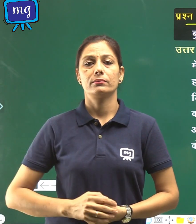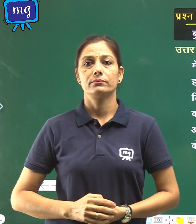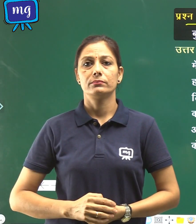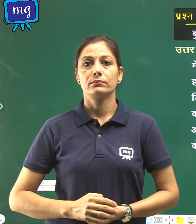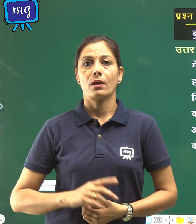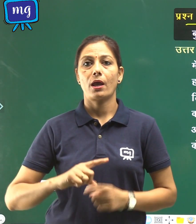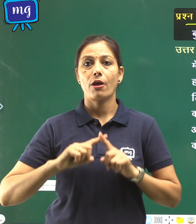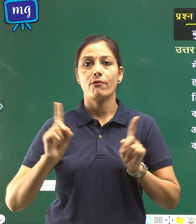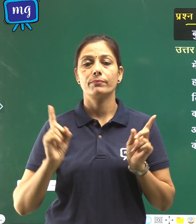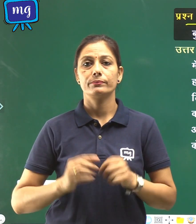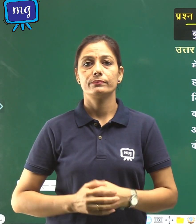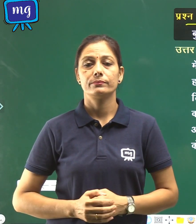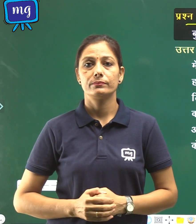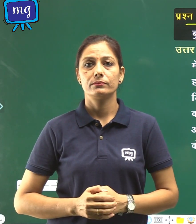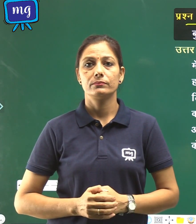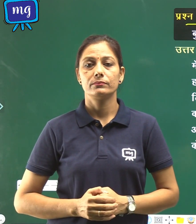एवं